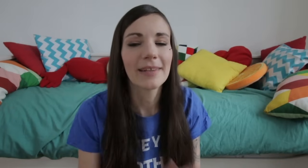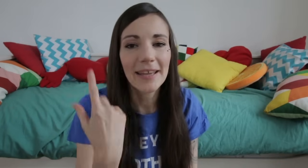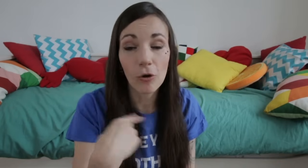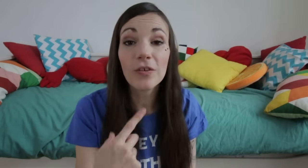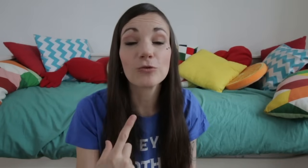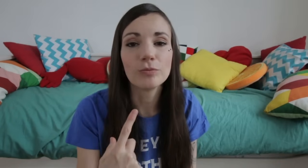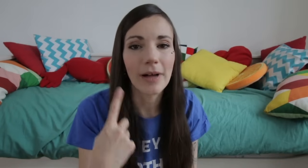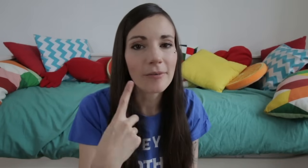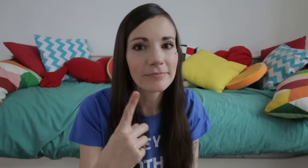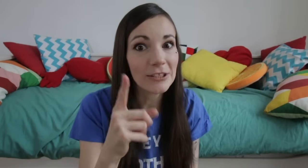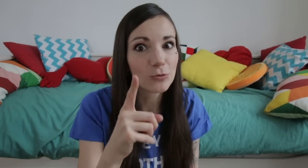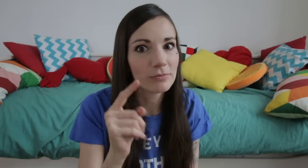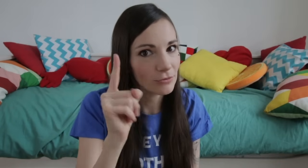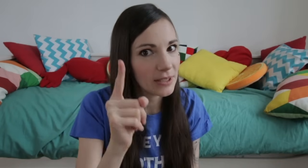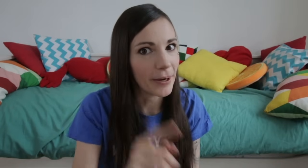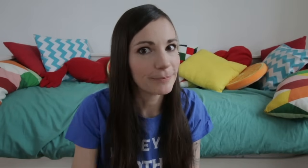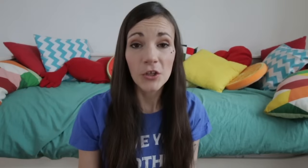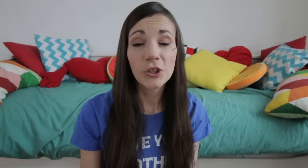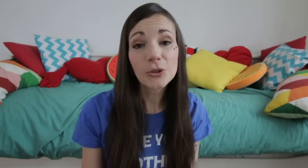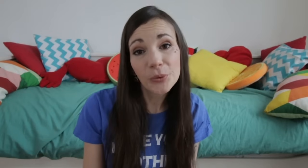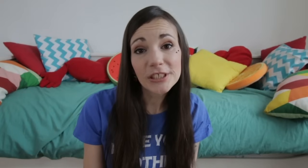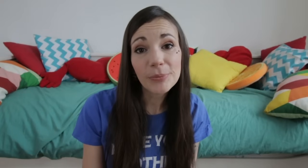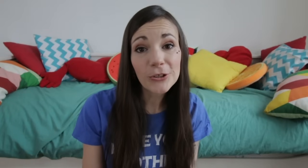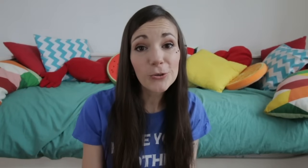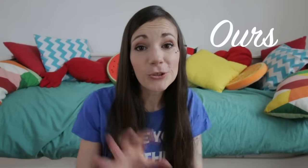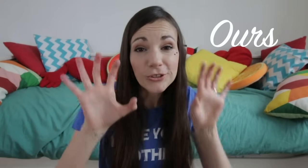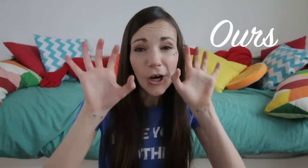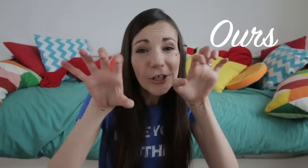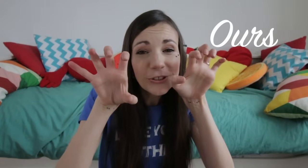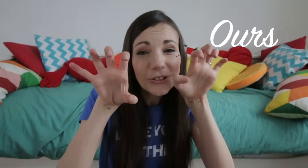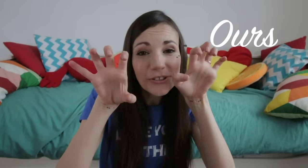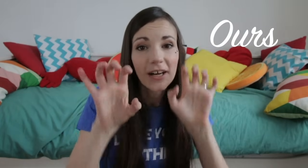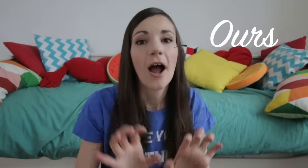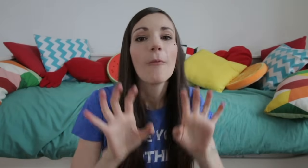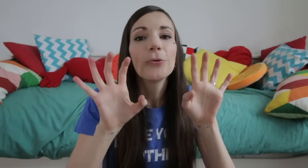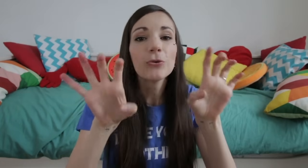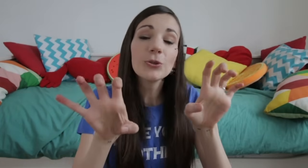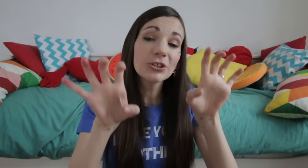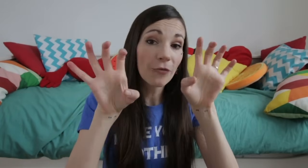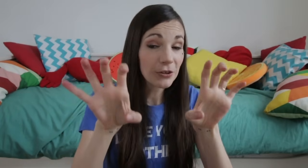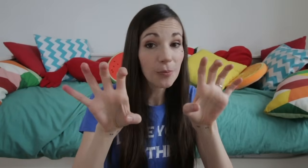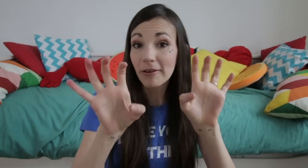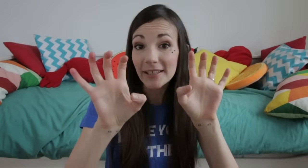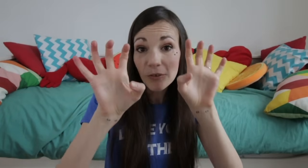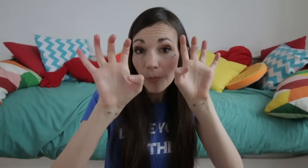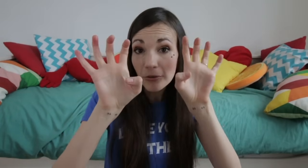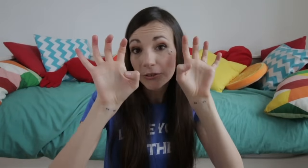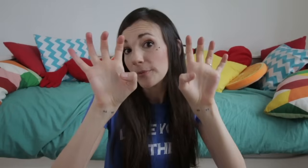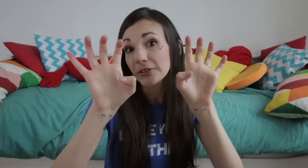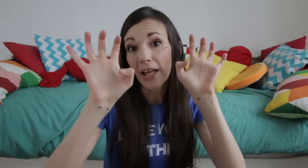Et on gonfle les joues, hein. Les joues, n'oubliez pas. Notre petit pote, l'ours. Pour l'ours, on fait nos mains en griffes qu'on plante comme dans un